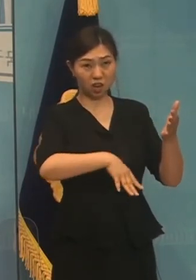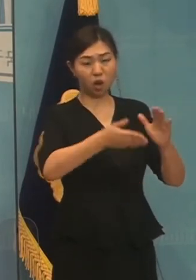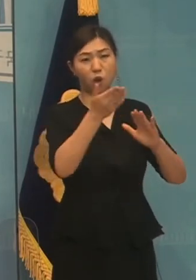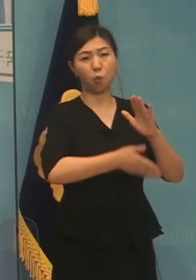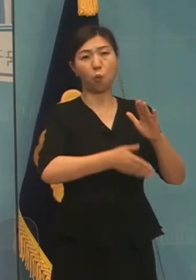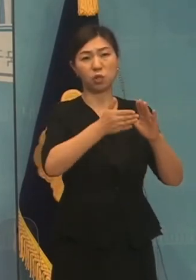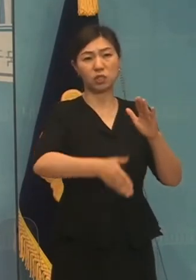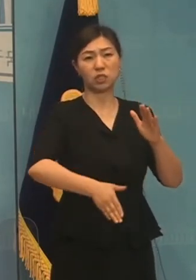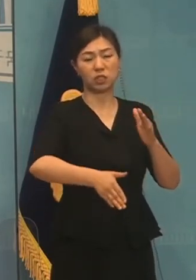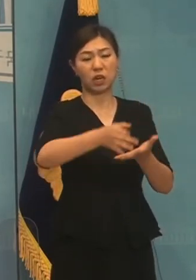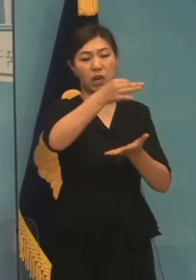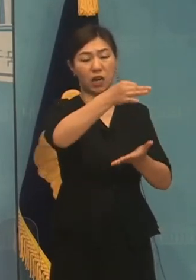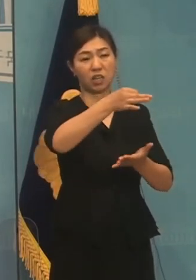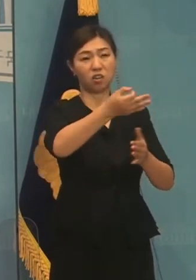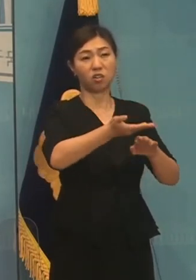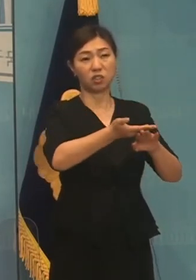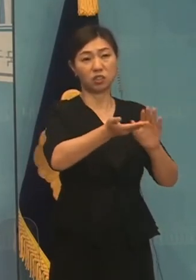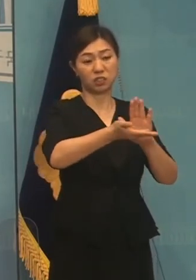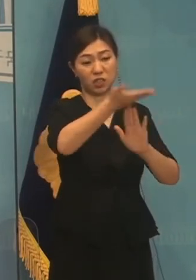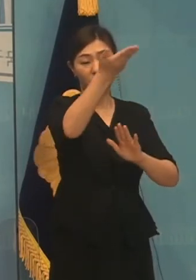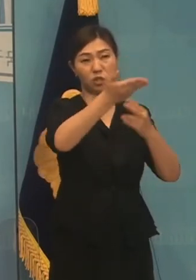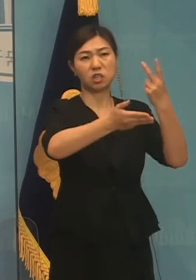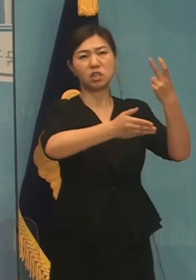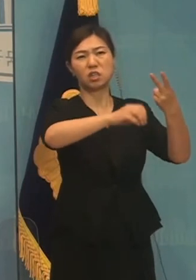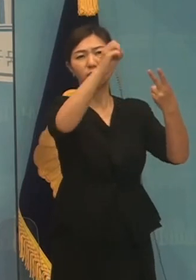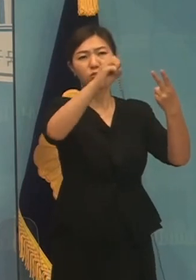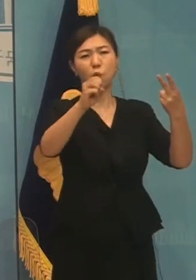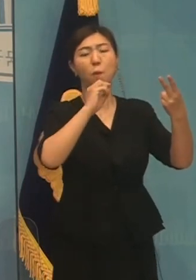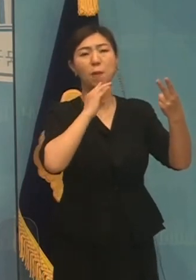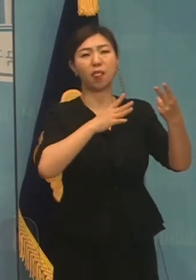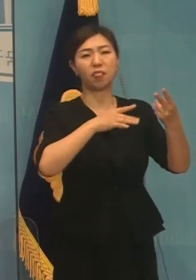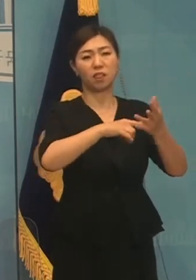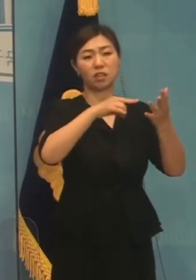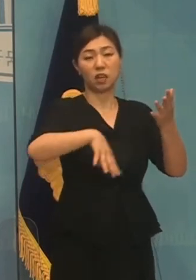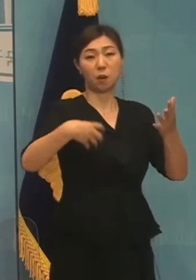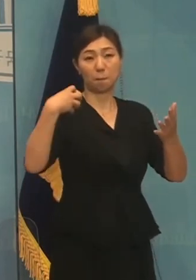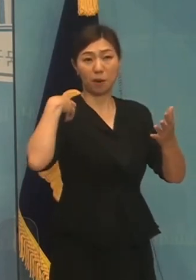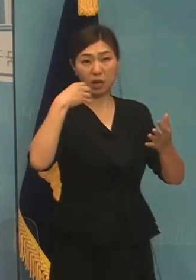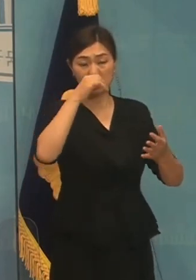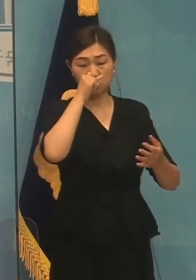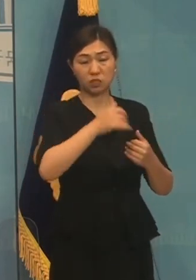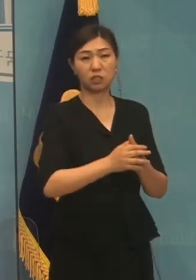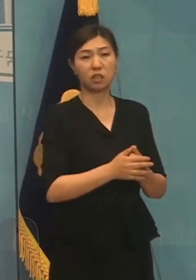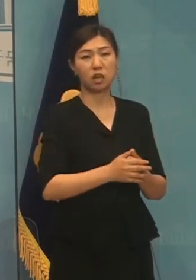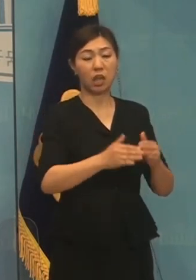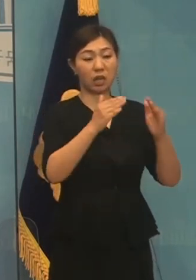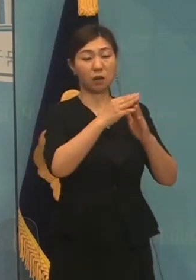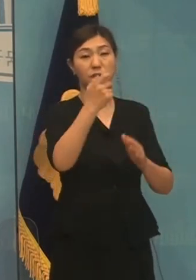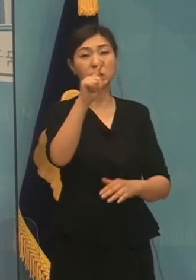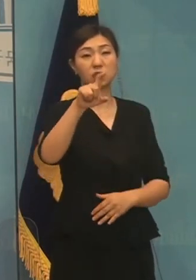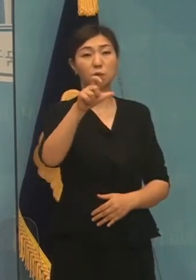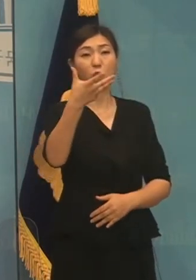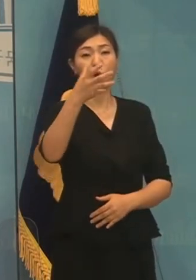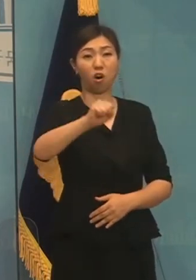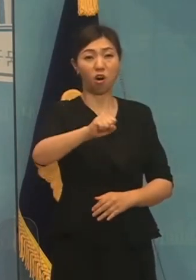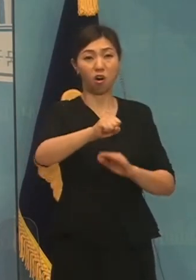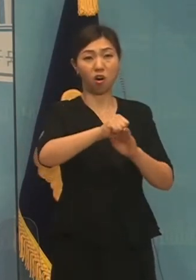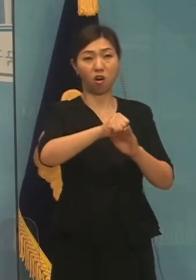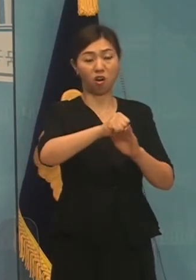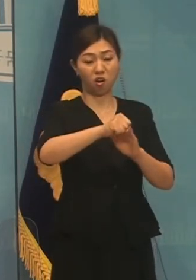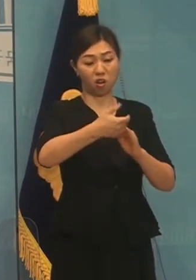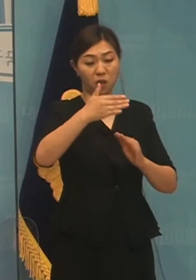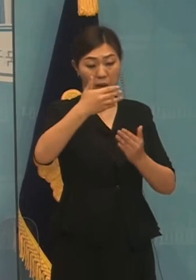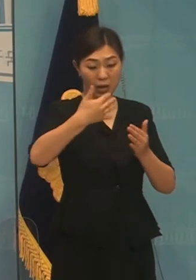2%로 한정하여 공시가격 11억 원대, 시가 15억 7천만 원 미만 아파트는 종부세